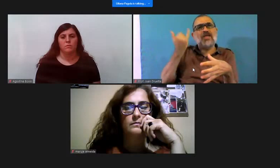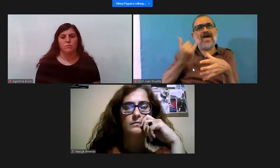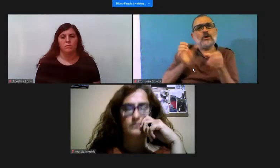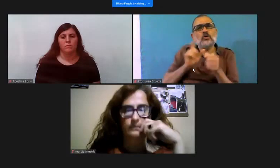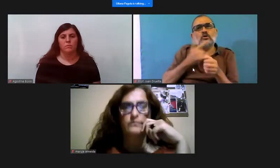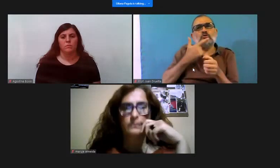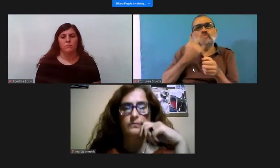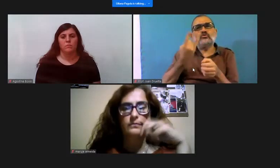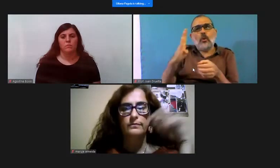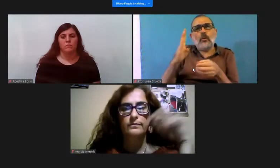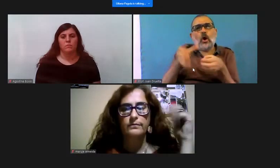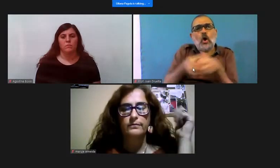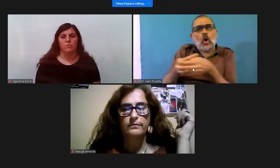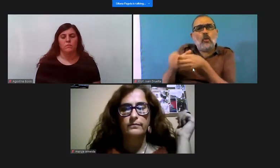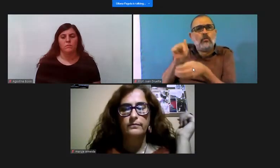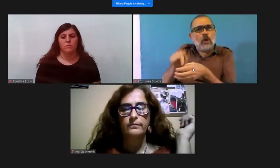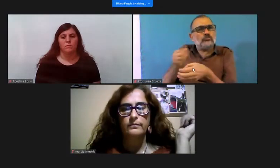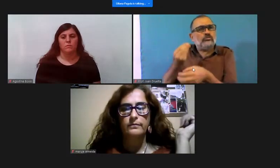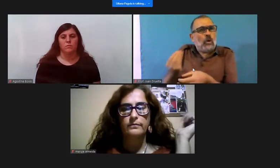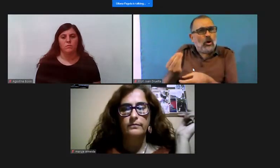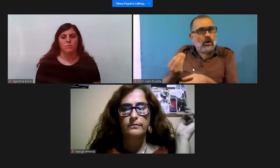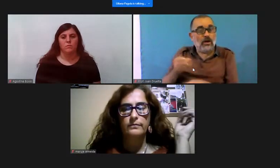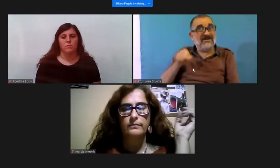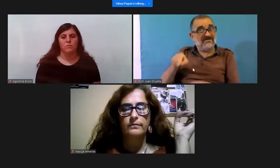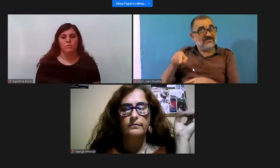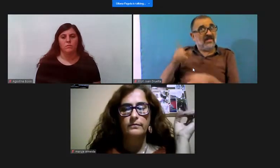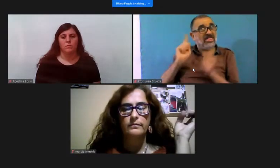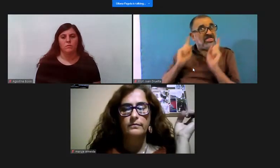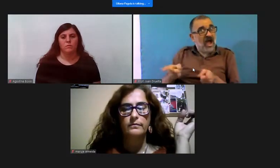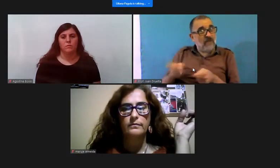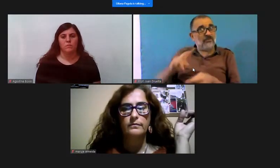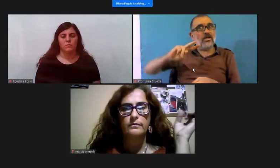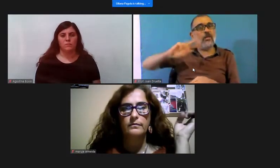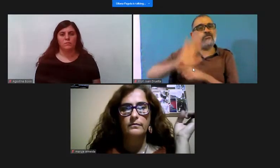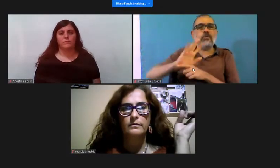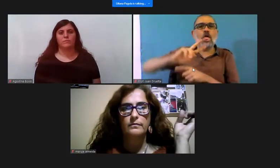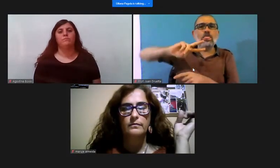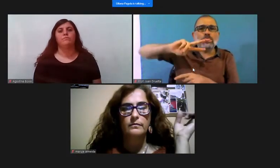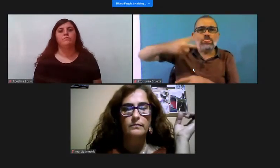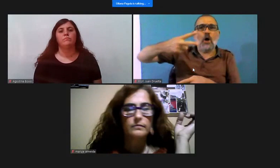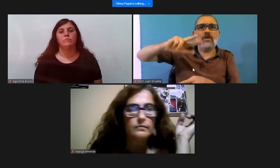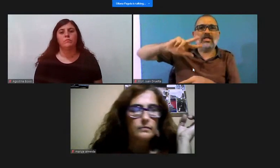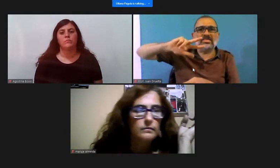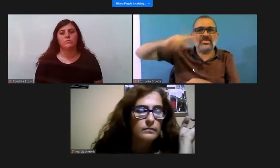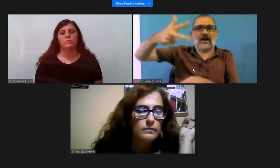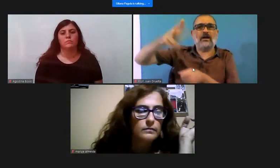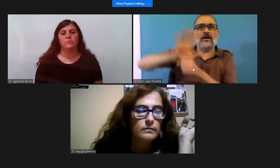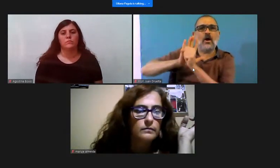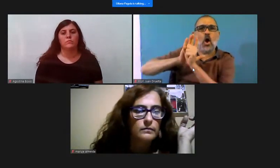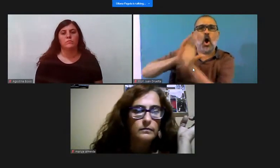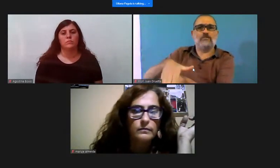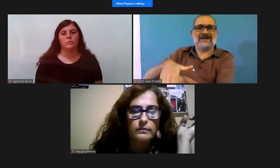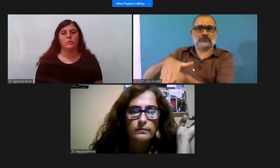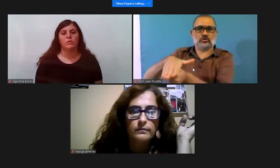sordas. ¿Por qué hablamos de comunidad sorda y hablamos de como subcomisiones o subgrupos dentro de la